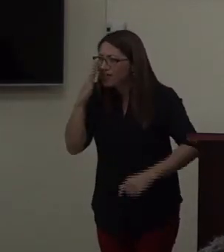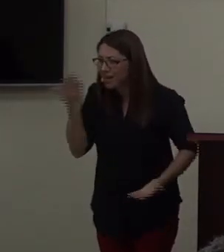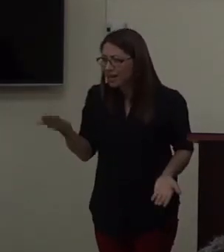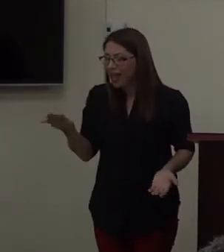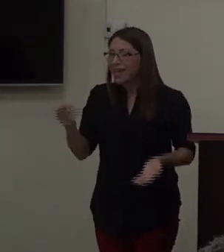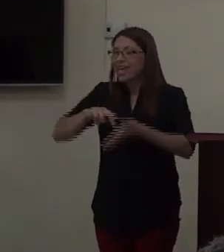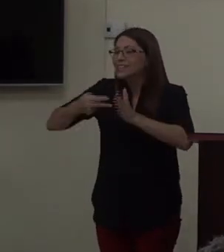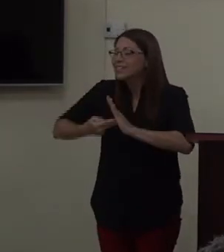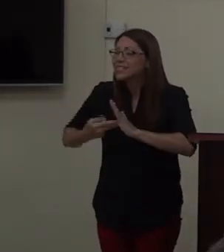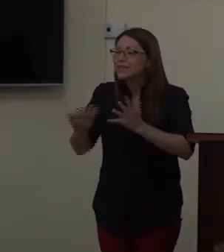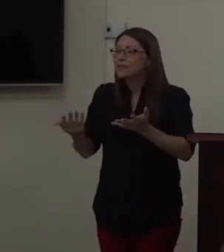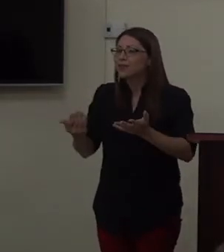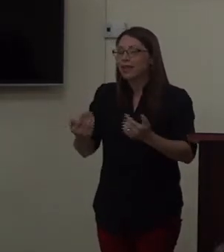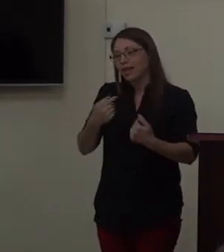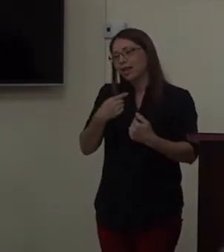decir,